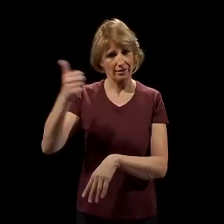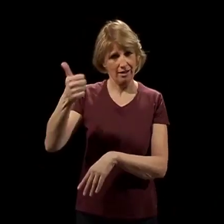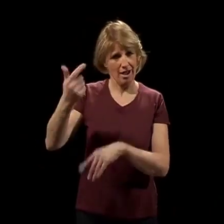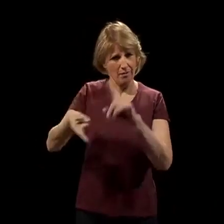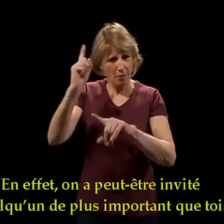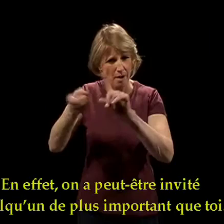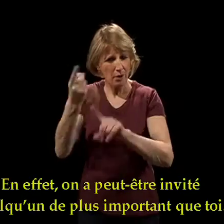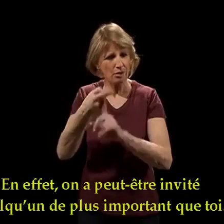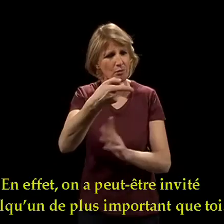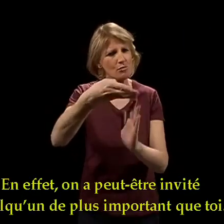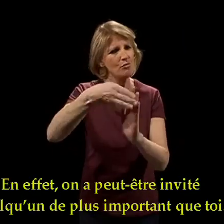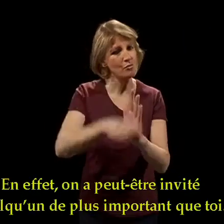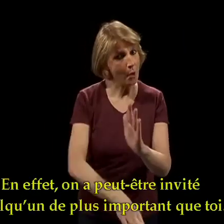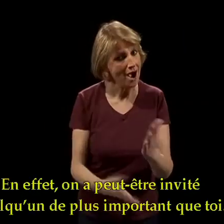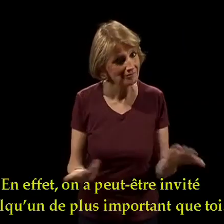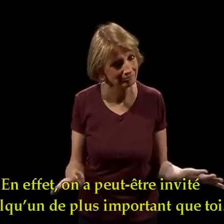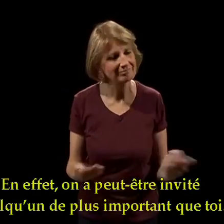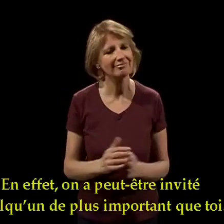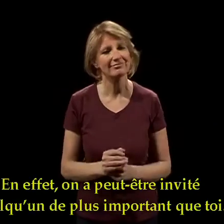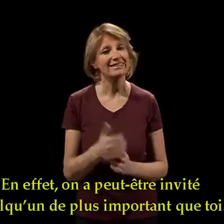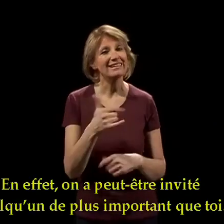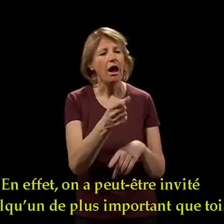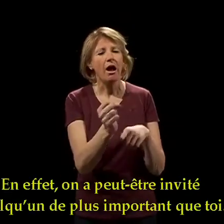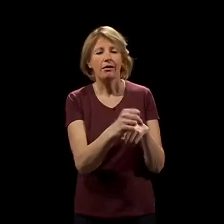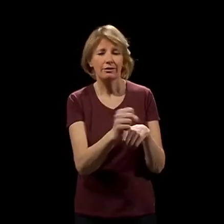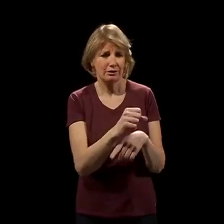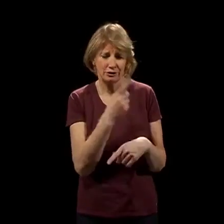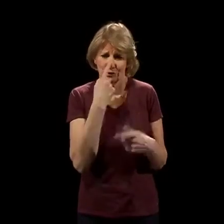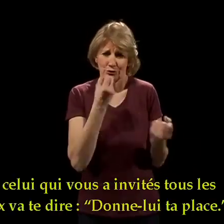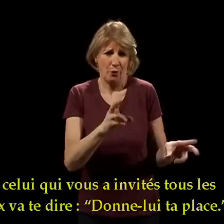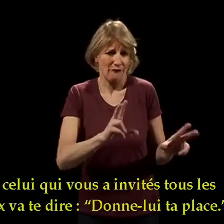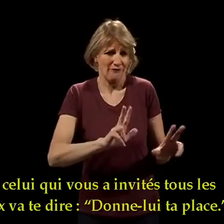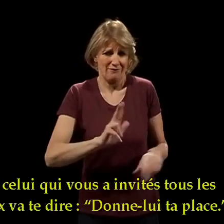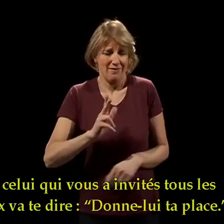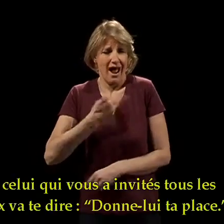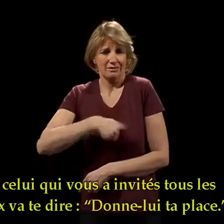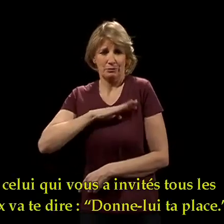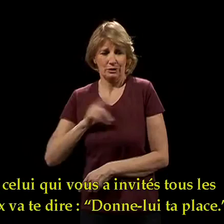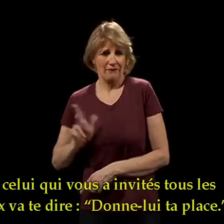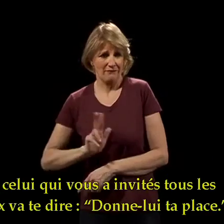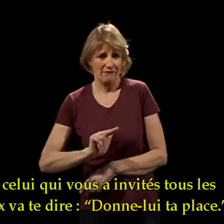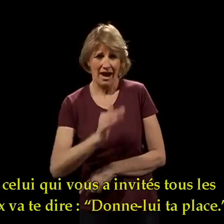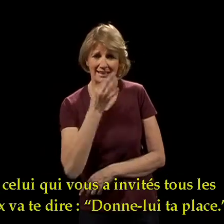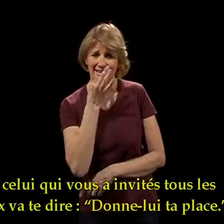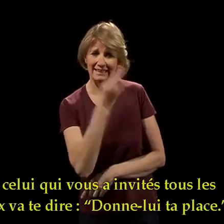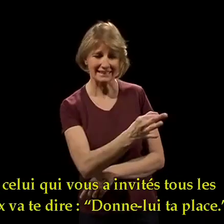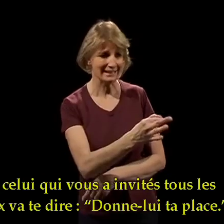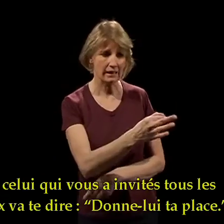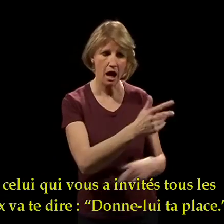effet, on a peut-être invité quelqu'un de plus important que toi. Et celui qui vous a invité tous les deux va te dire donne-lui ta